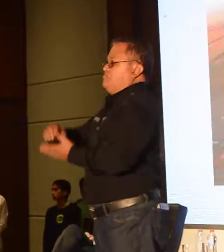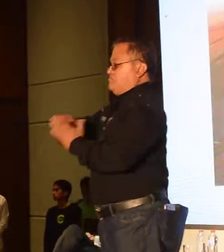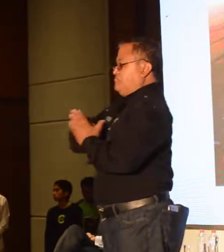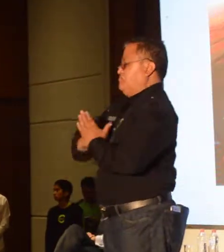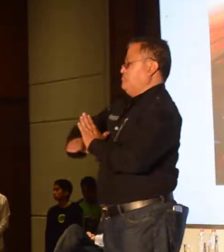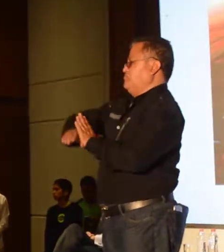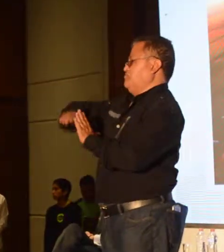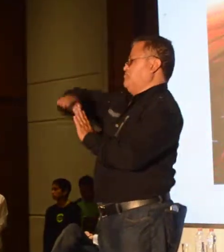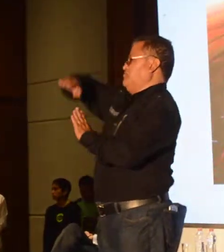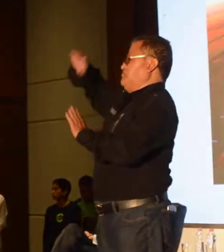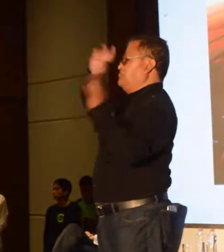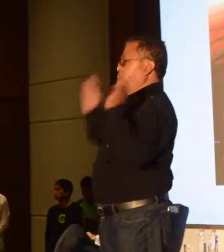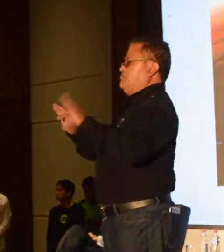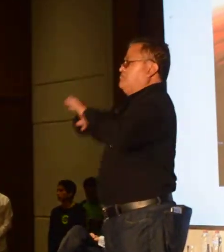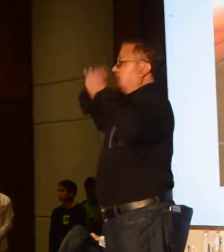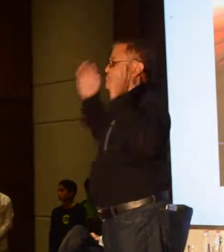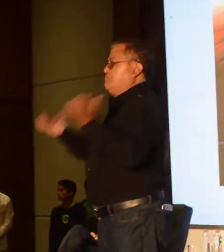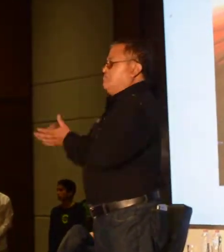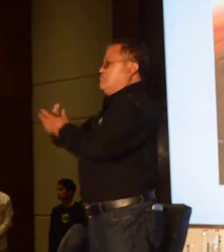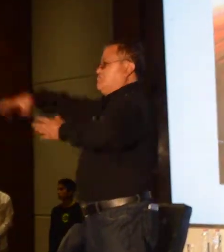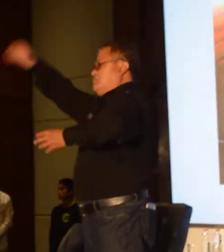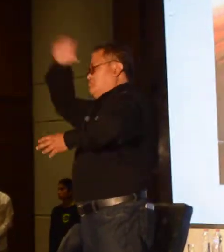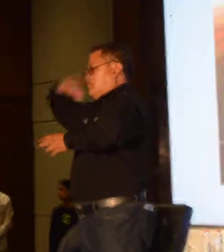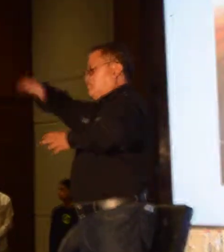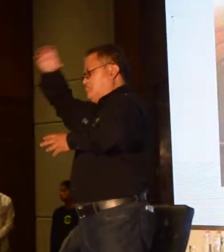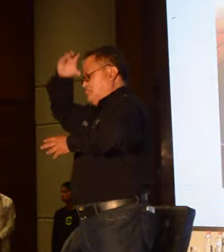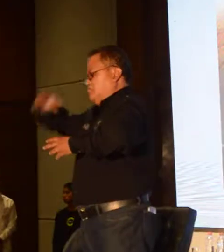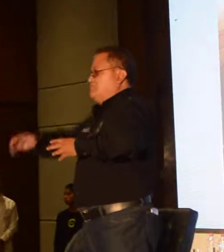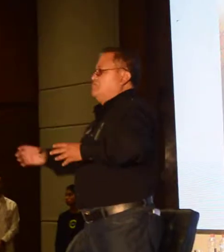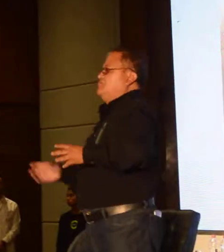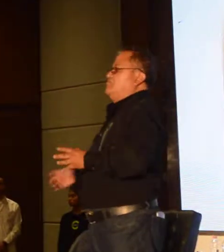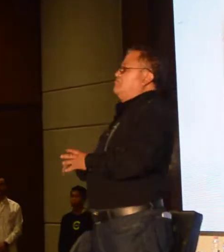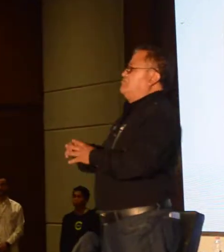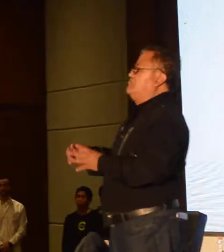seguridad pública, protección civil, cultura, turismo, que somos...